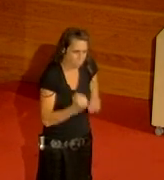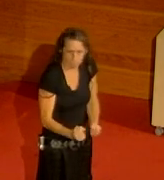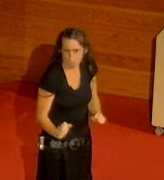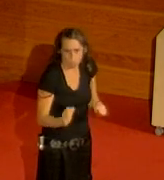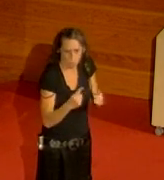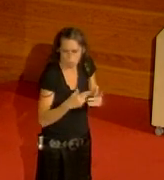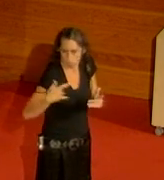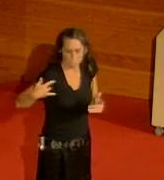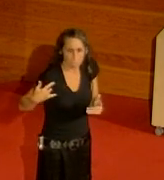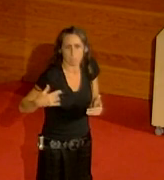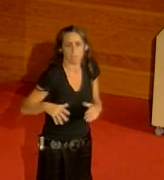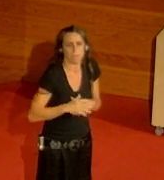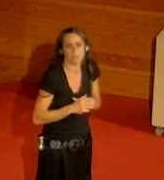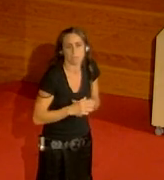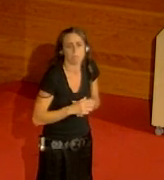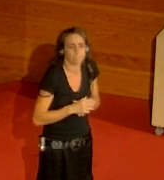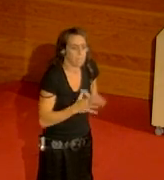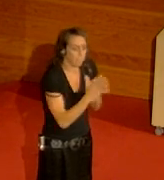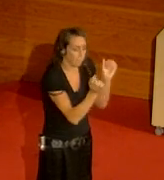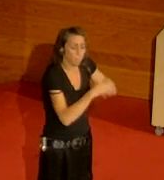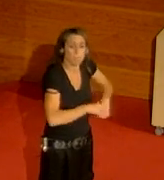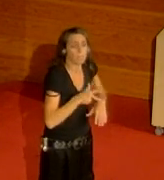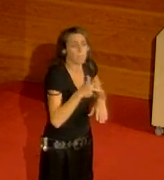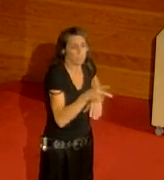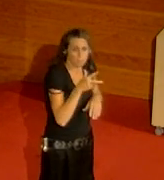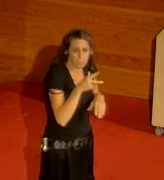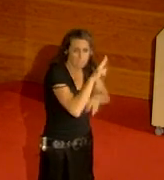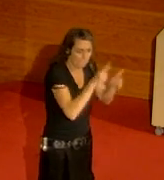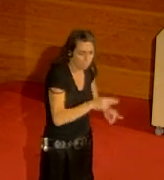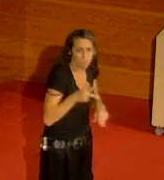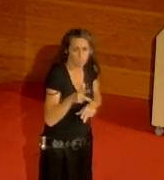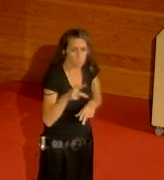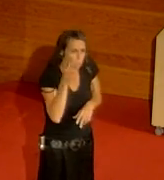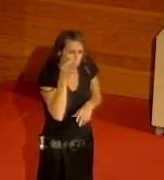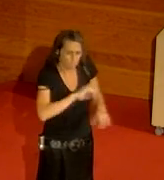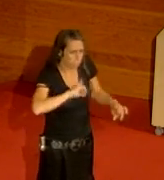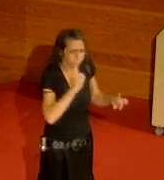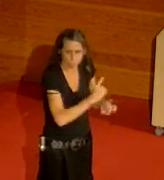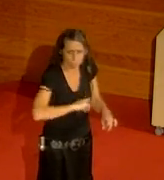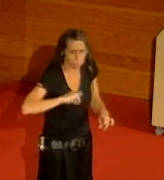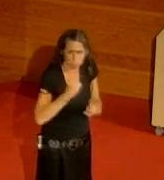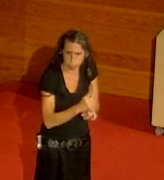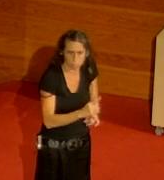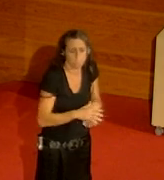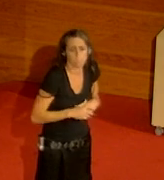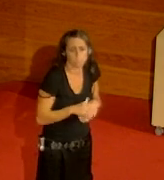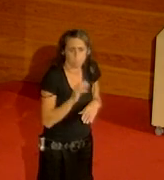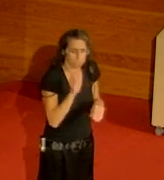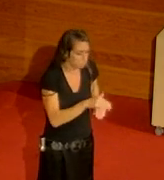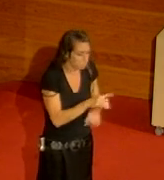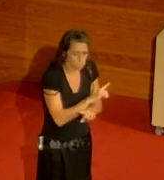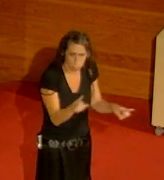violaciones del derecho internacional de los Derechos Humanos pues la solución de los dos estados de la que tanto se habló en los 90